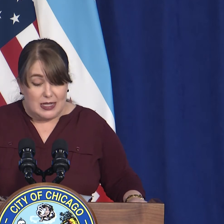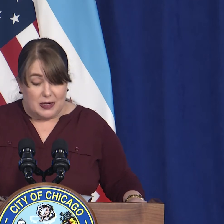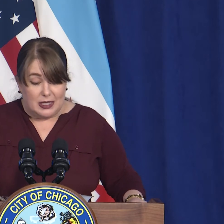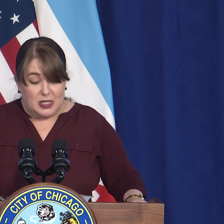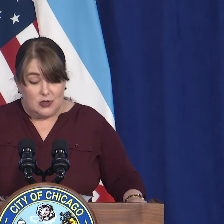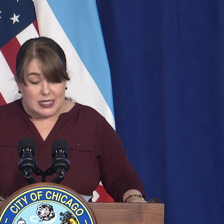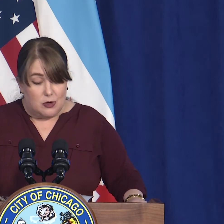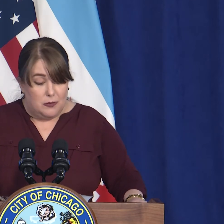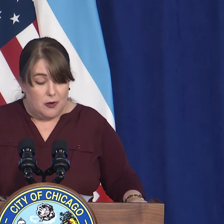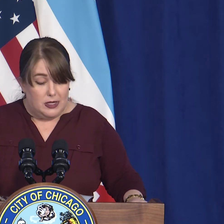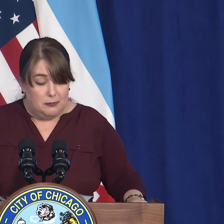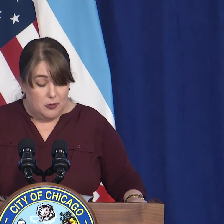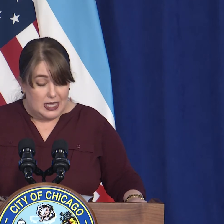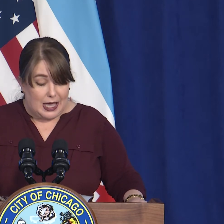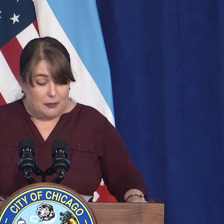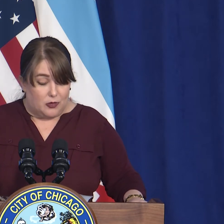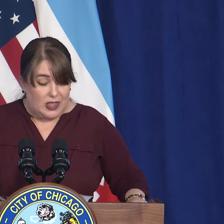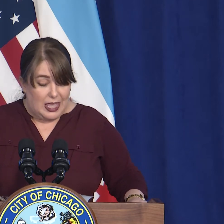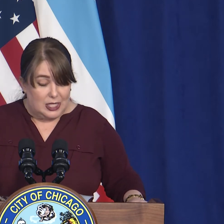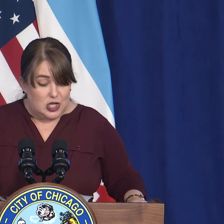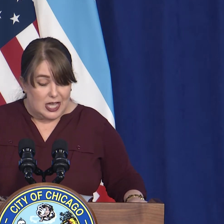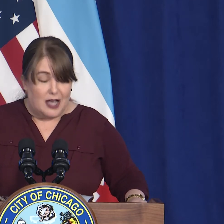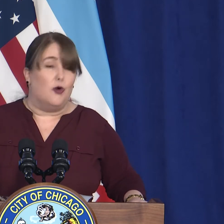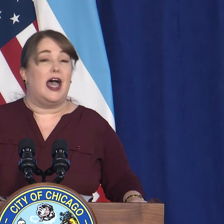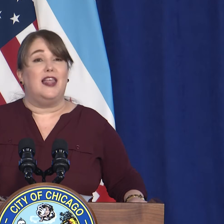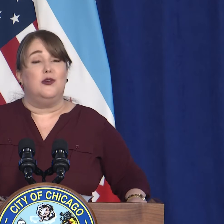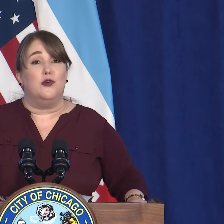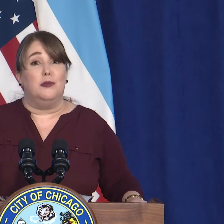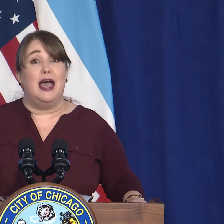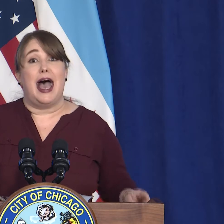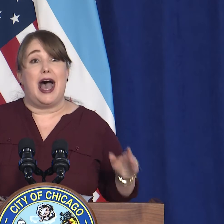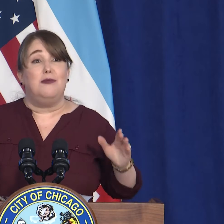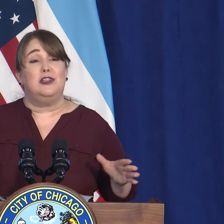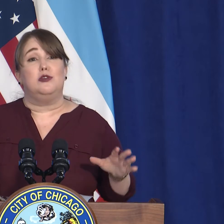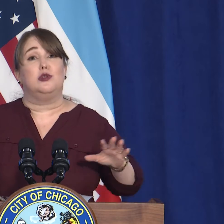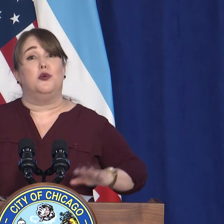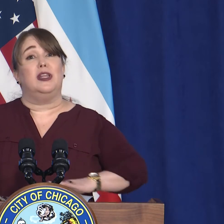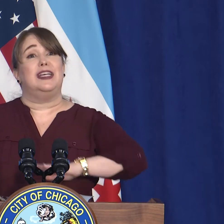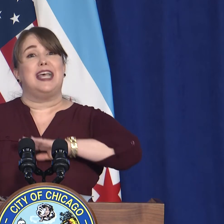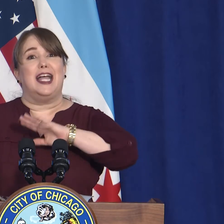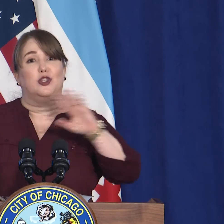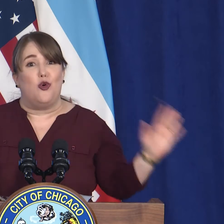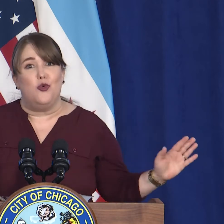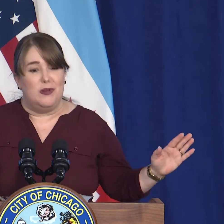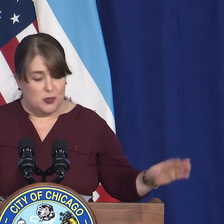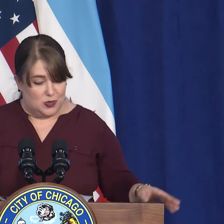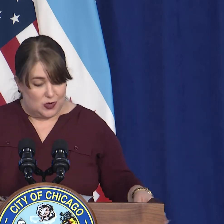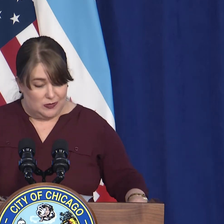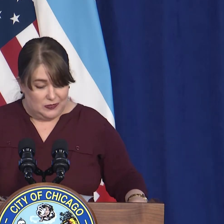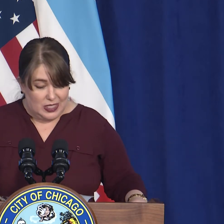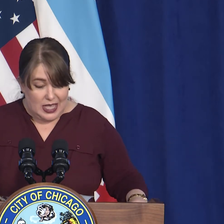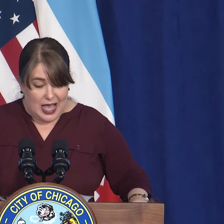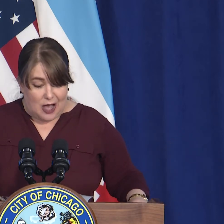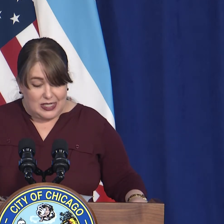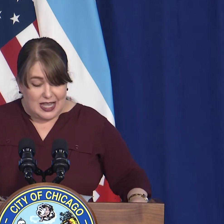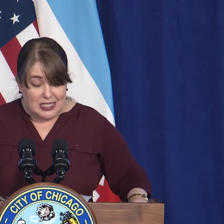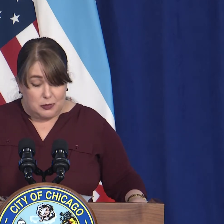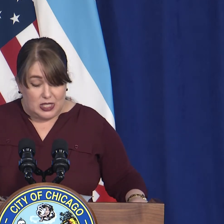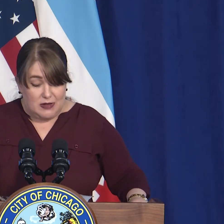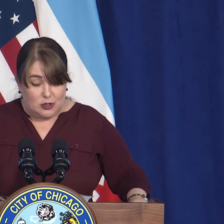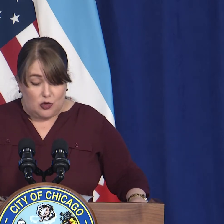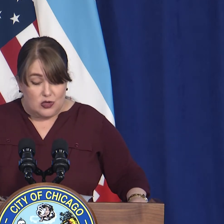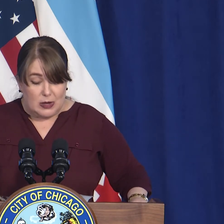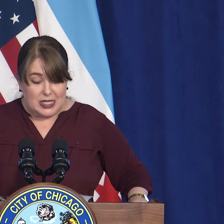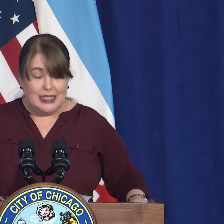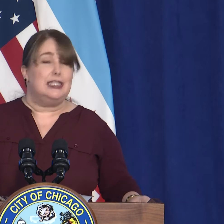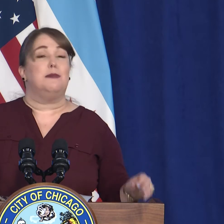vacunación del Departamento de Salud Pública, Protege Chicago at Home, abre sus puertas a todo el mundo. Ahora está